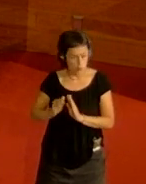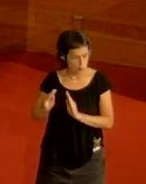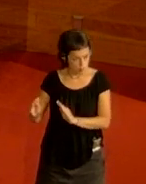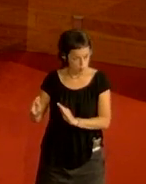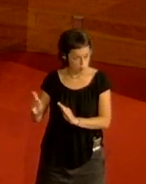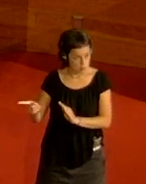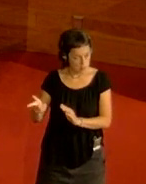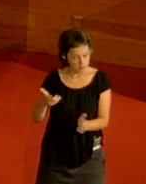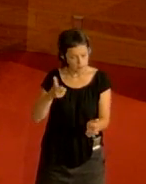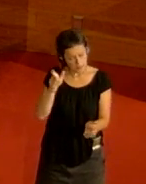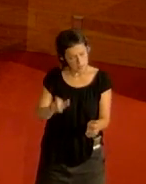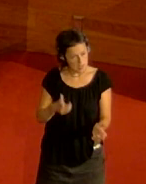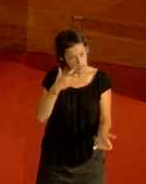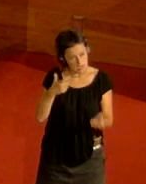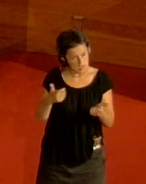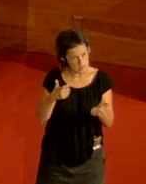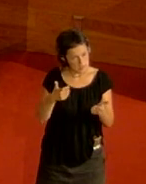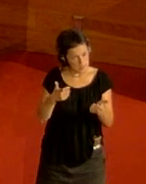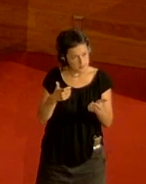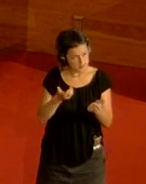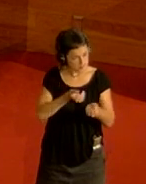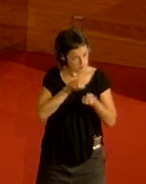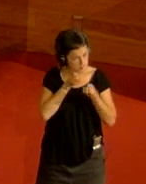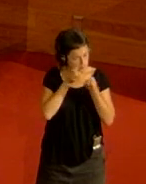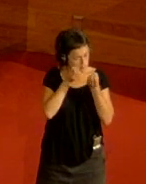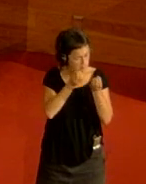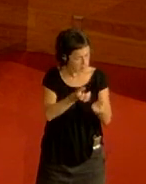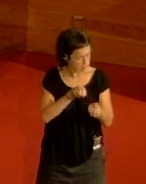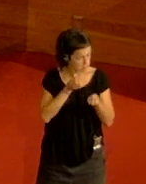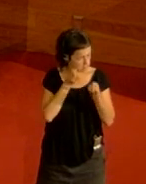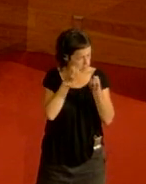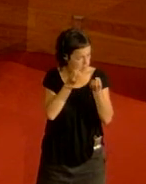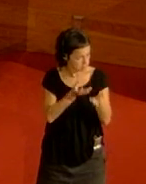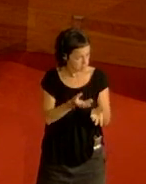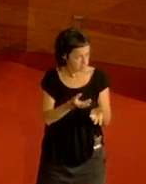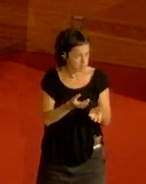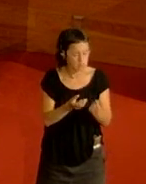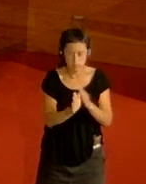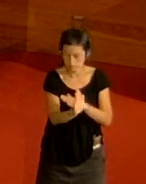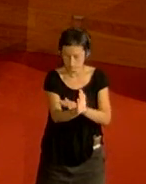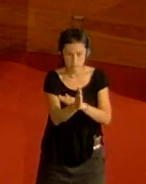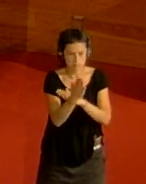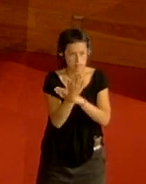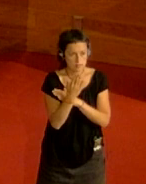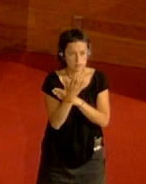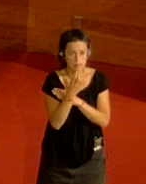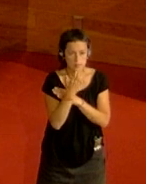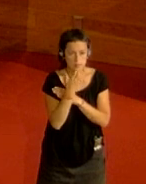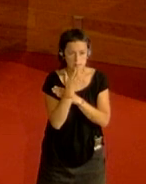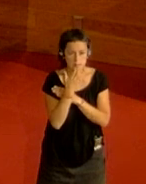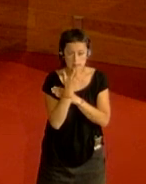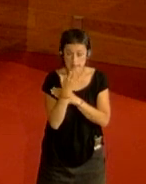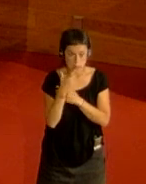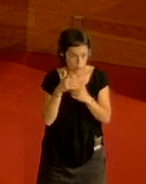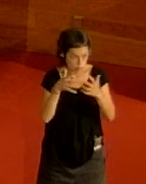artista nos propone una narrativa eh una narrativa hipertextual en la que si entramos en en la obra